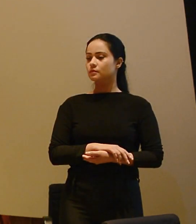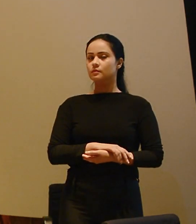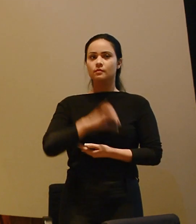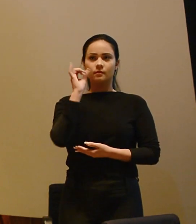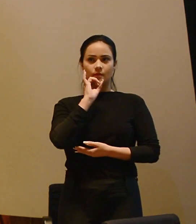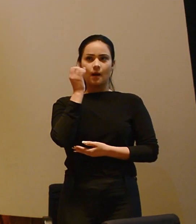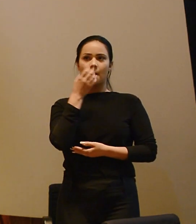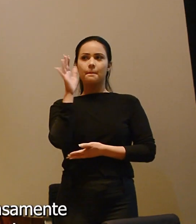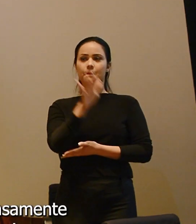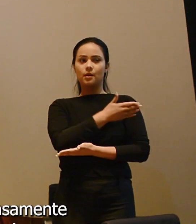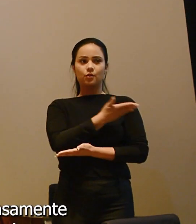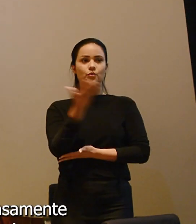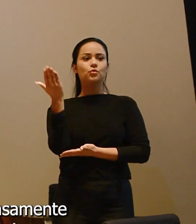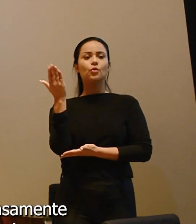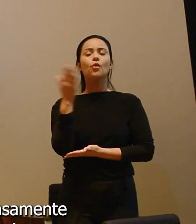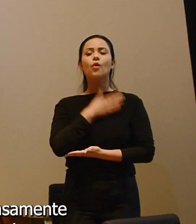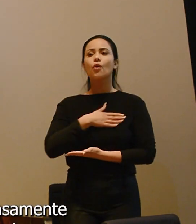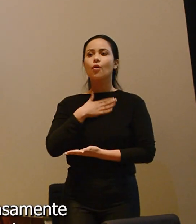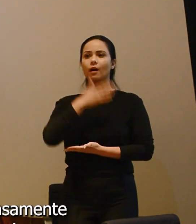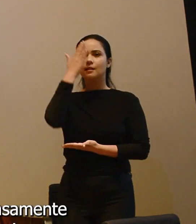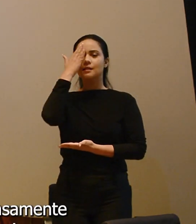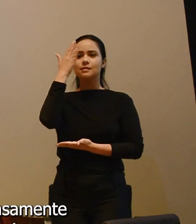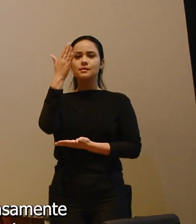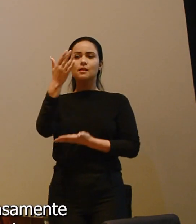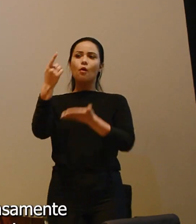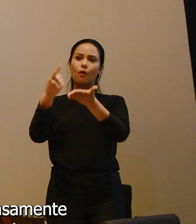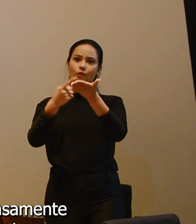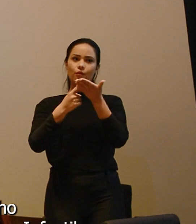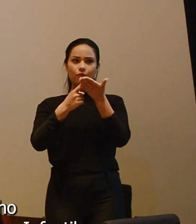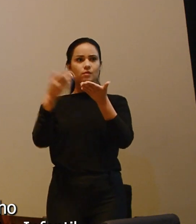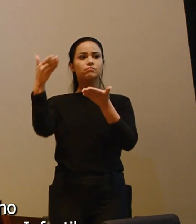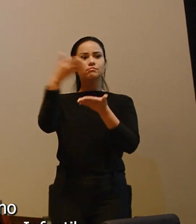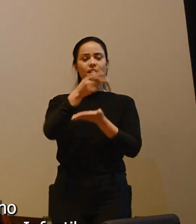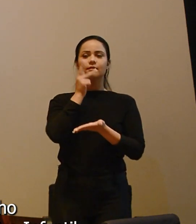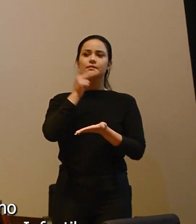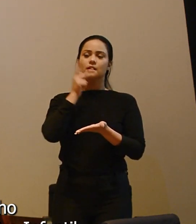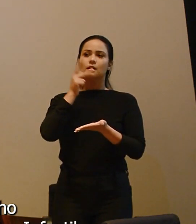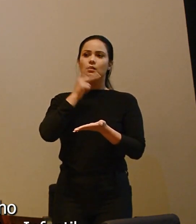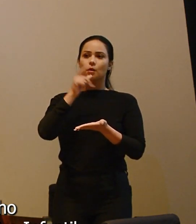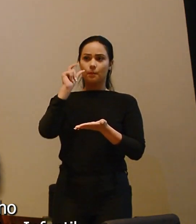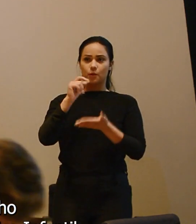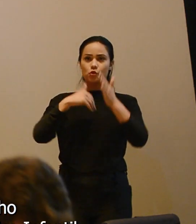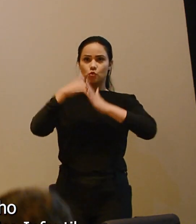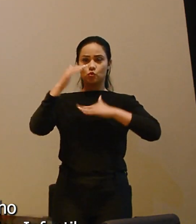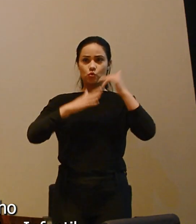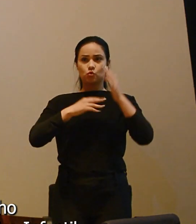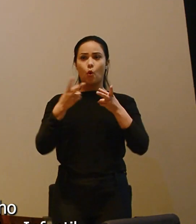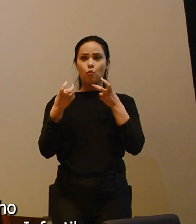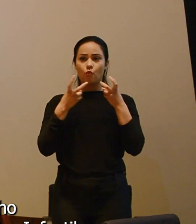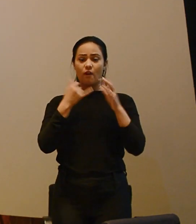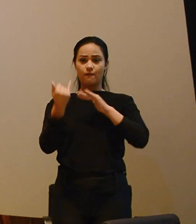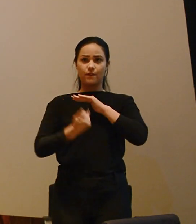Olá, boa tarde a todos. Gostaria de agradecer imensamente o convite de estar aqui falando um pouquinho sobre o diagnóstico